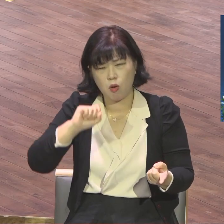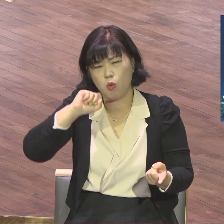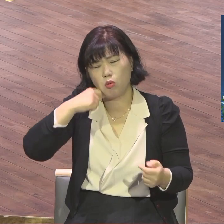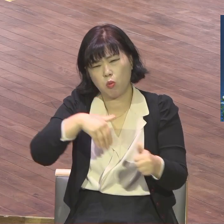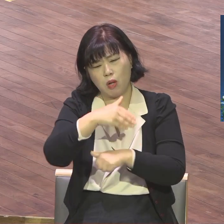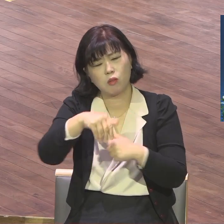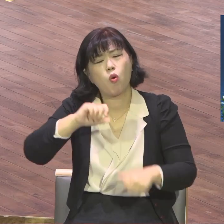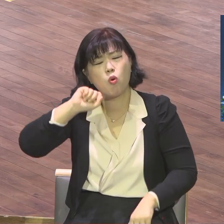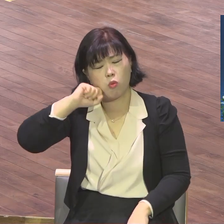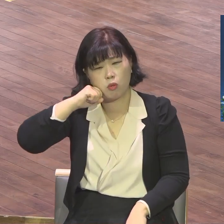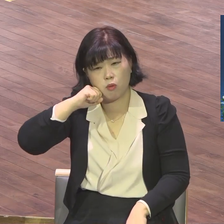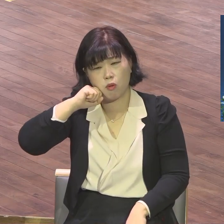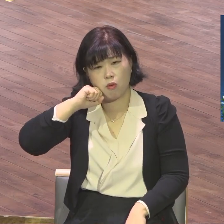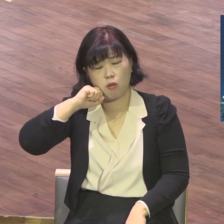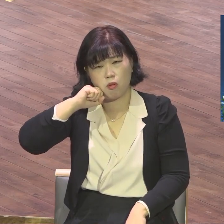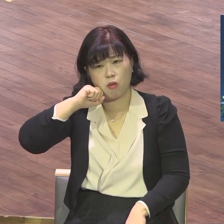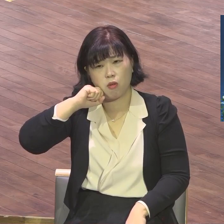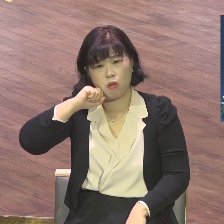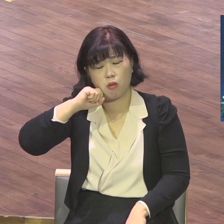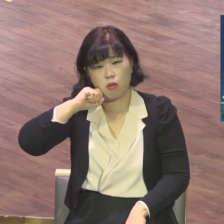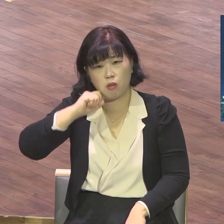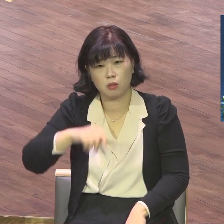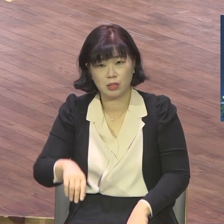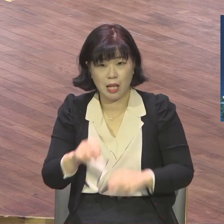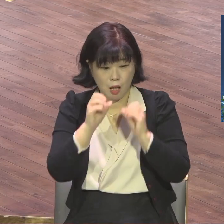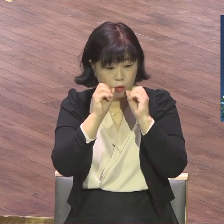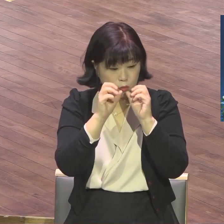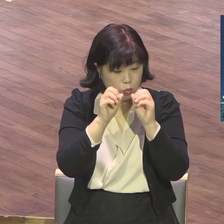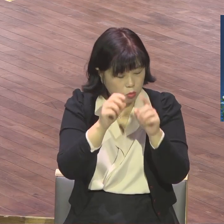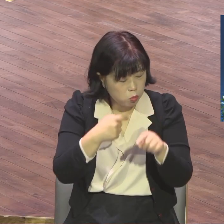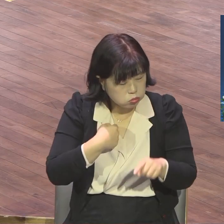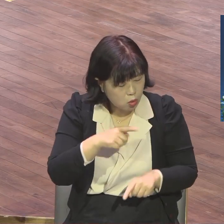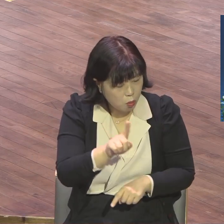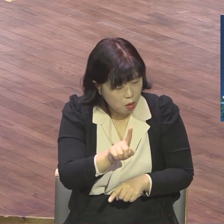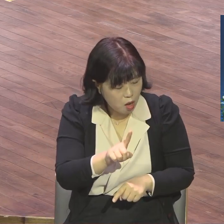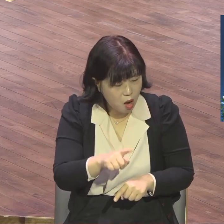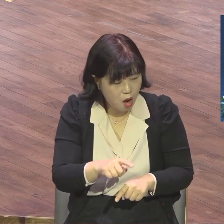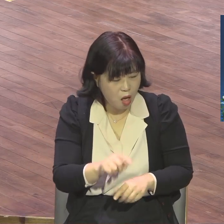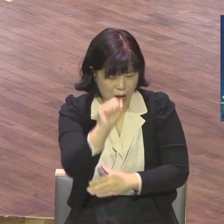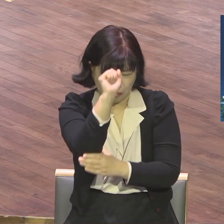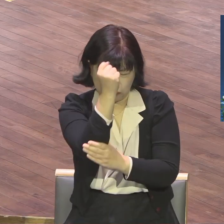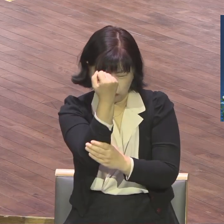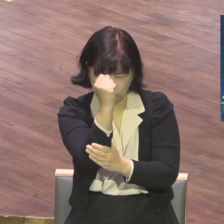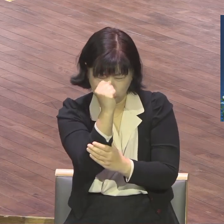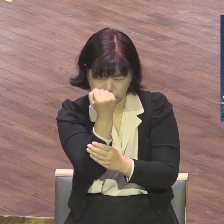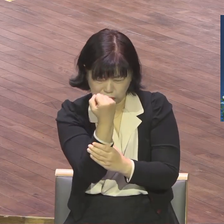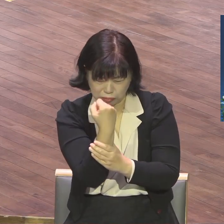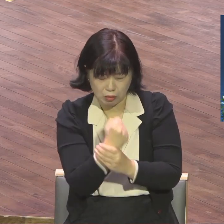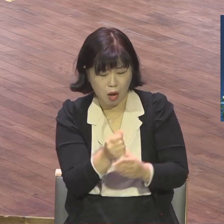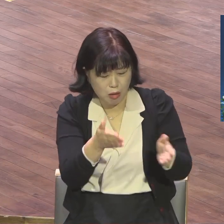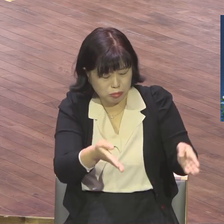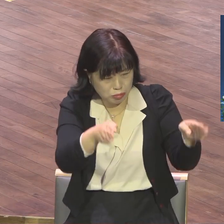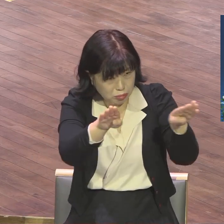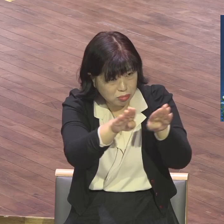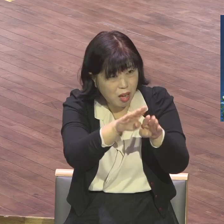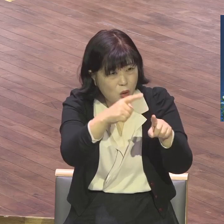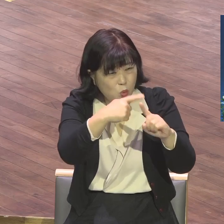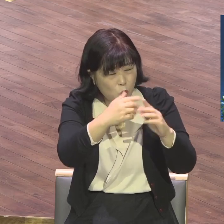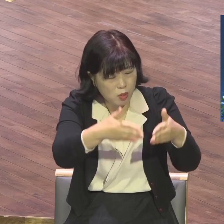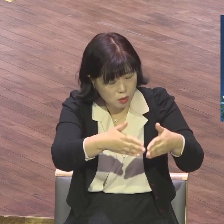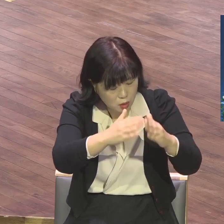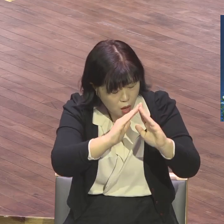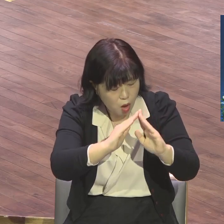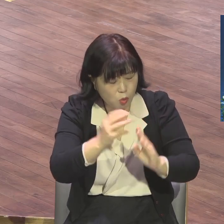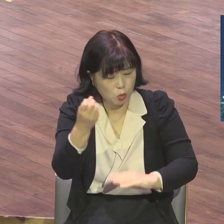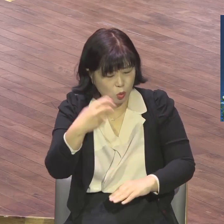있죠. 그런데서 선교하다 보니 얼마나 사실은 많은 경제에 큰